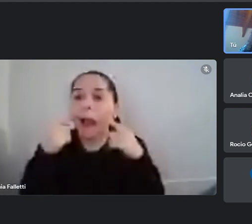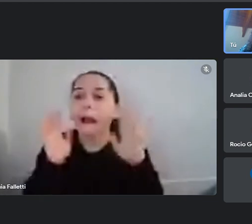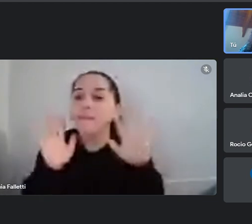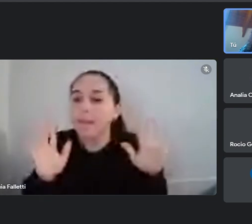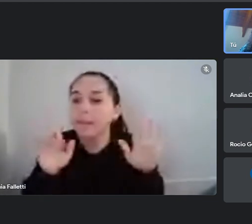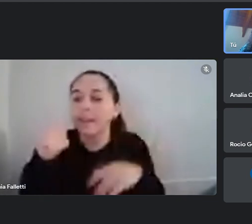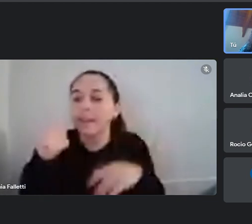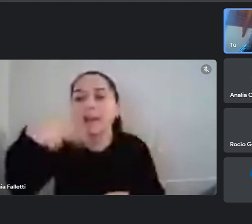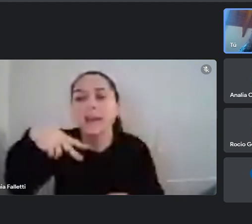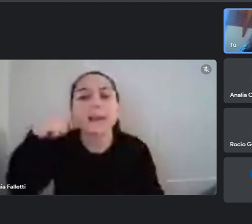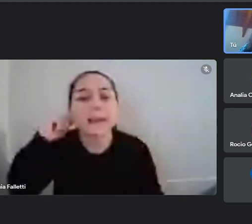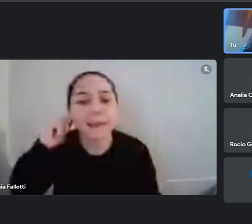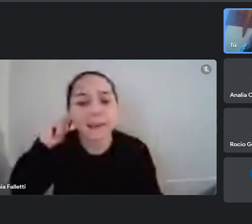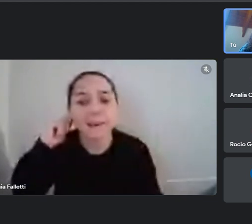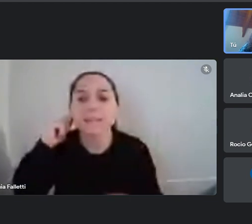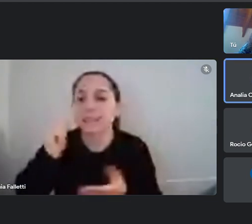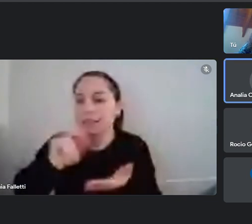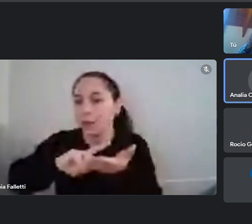Bien.